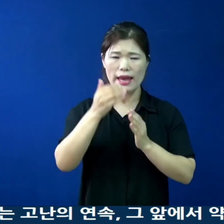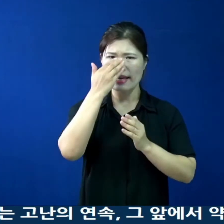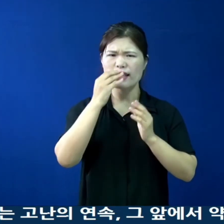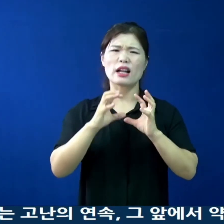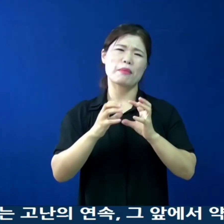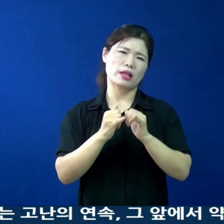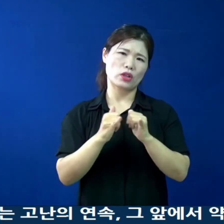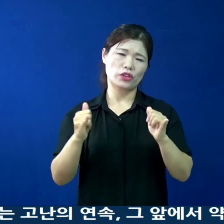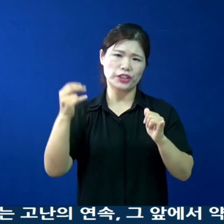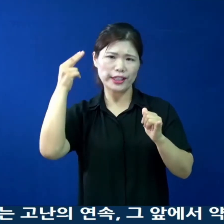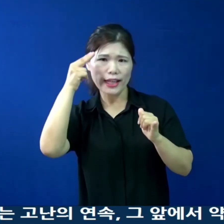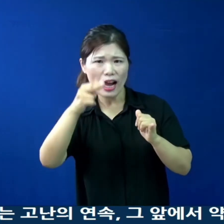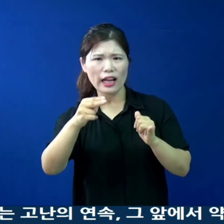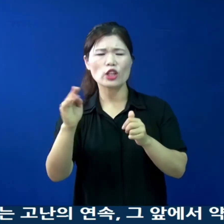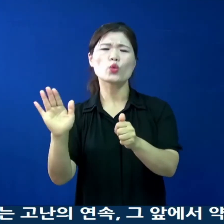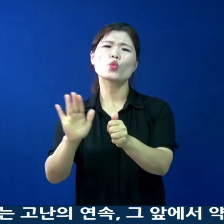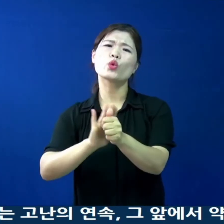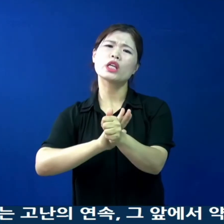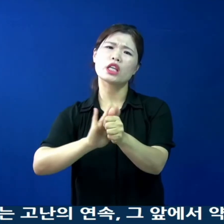향한 위로를